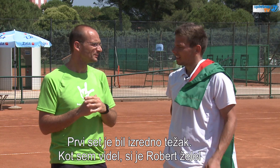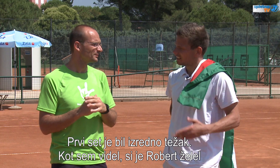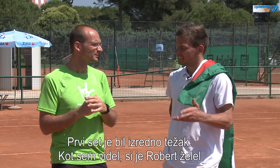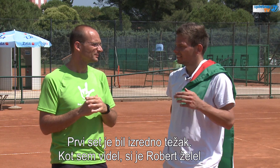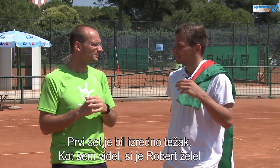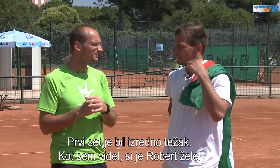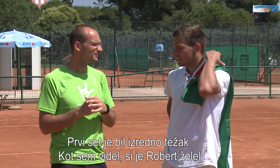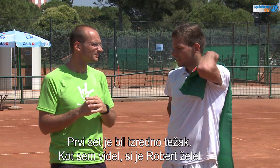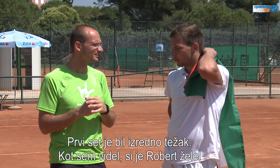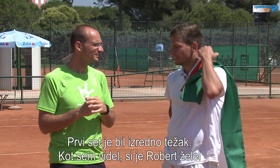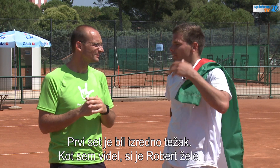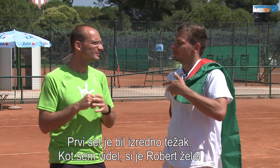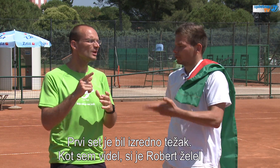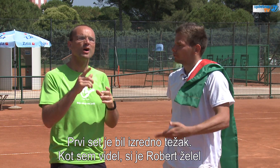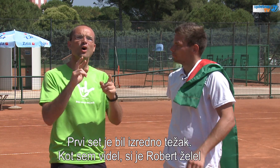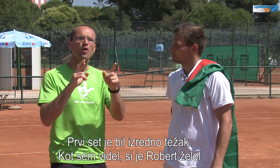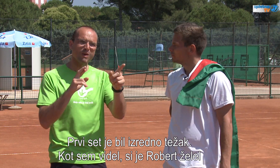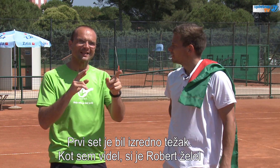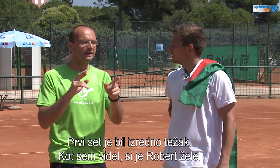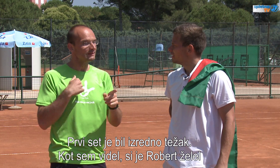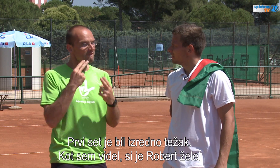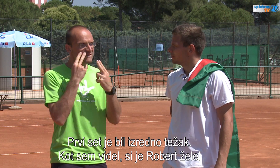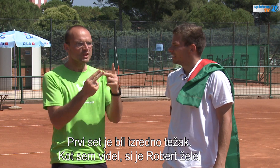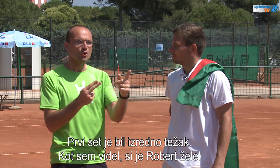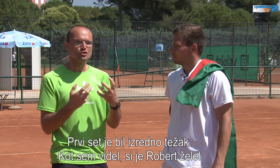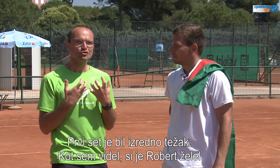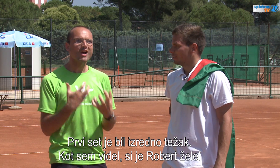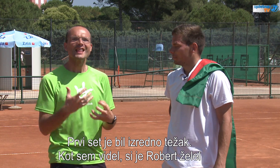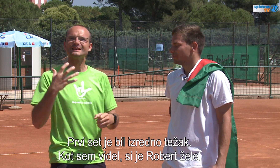I think Robert want to win the tournament, but